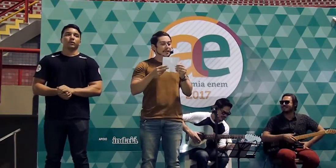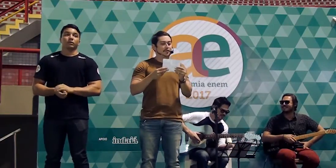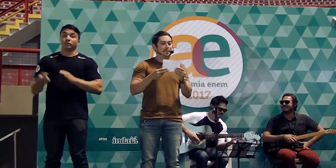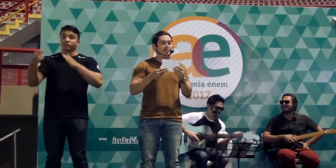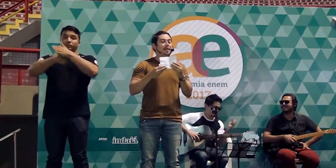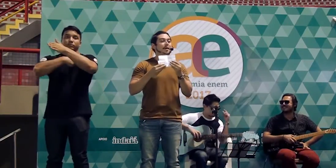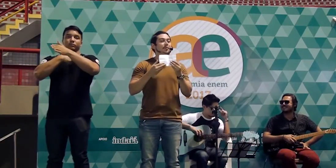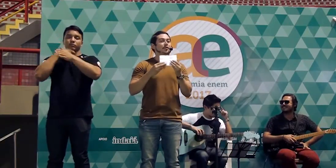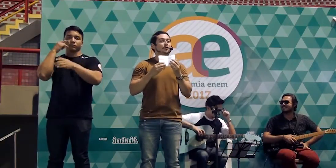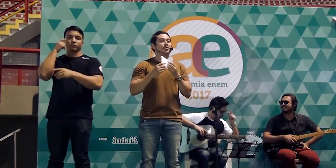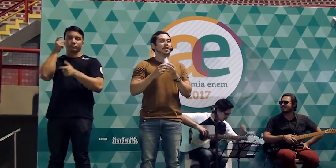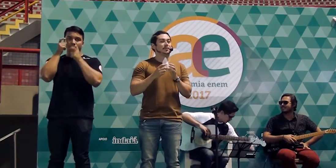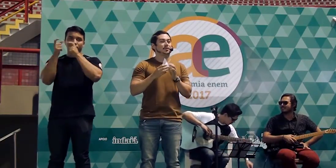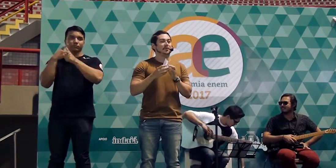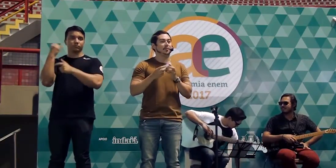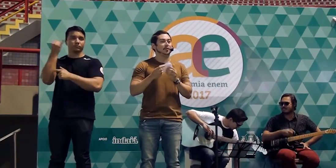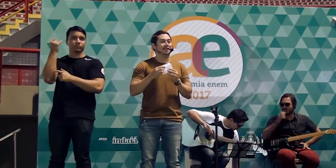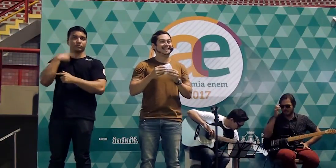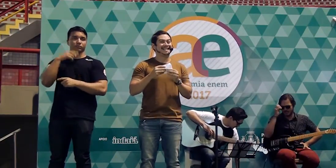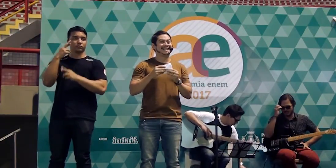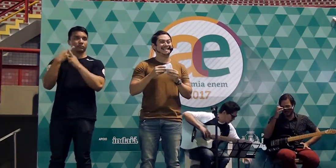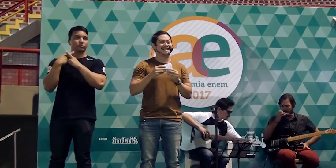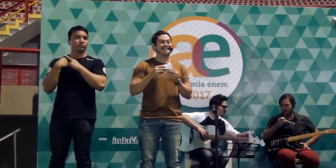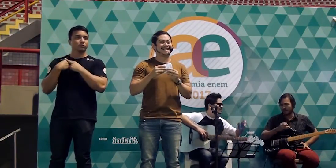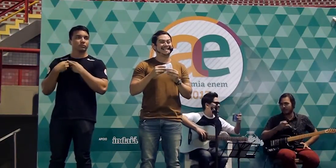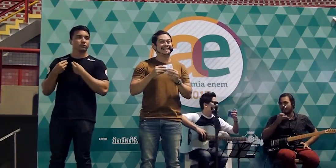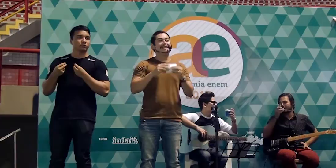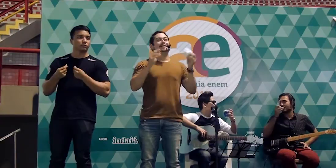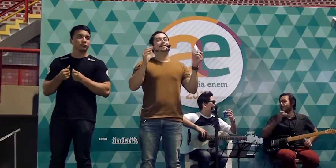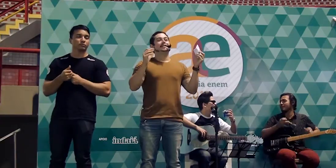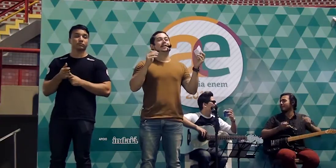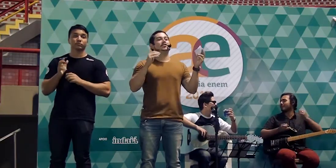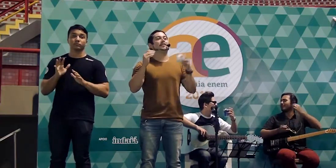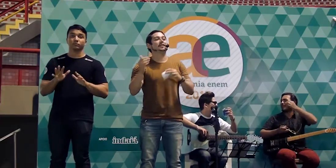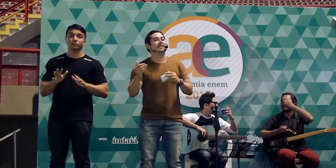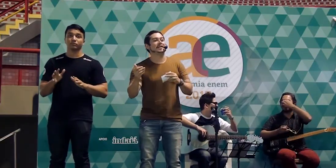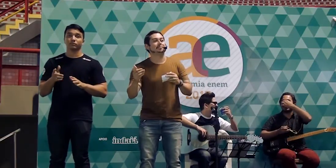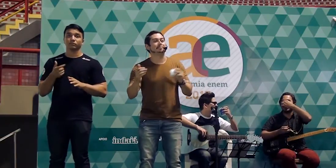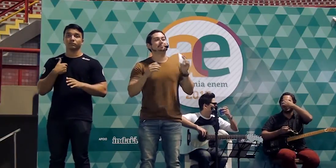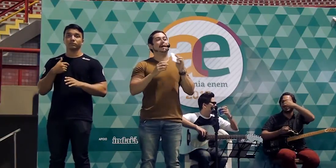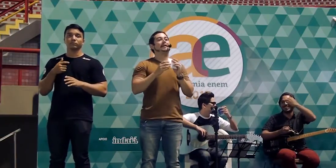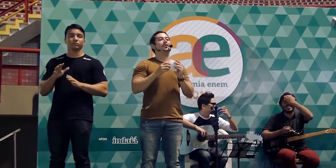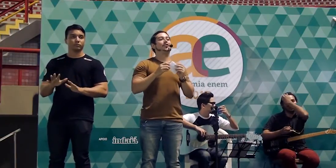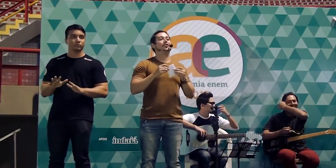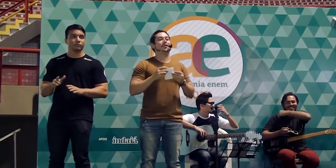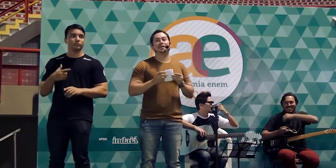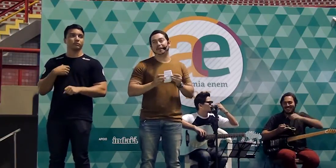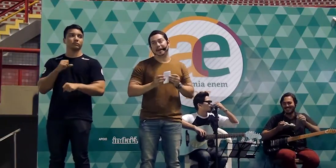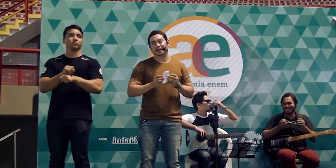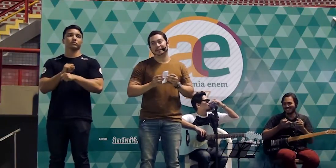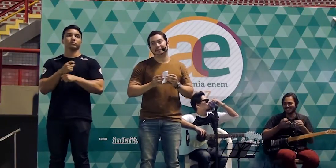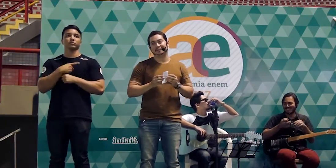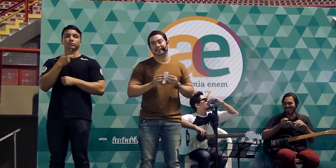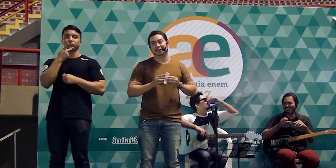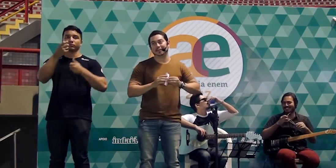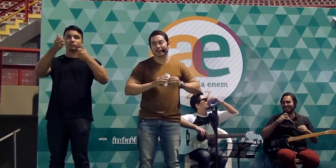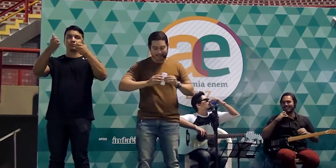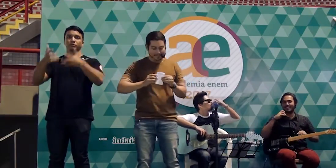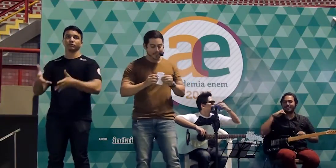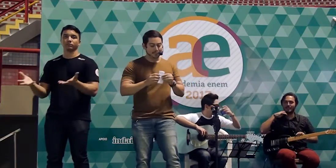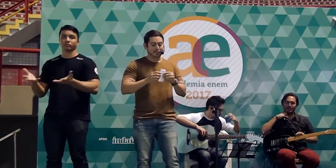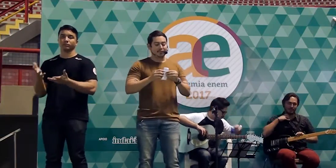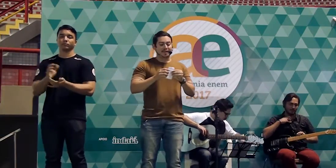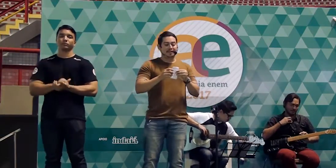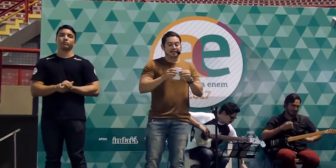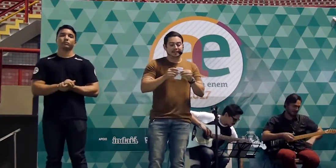Veio uma pergunta aqui, super, hiper, mega, perto, tinha que explosão boa. E estava antecipando o que eu ia falar. Então vamos